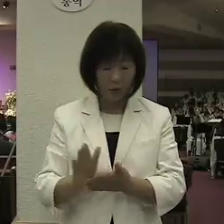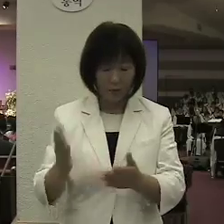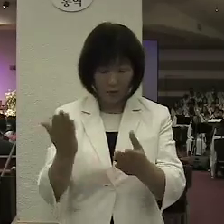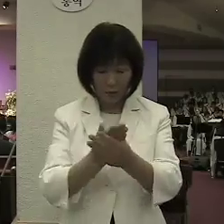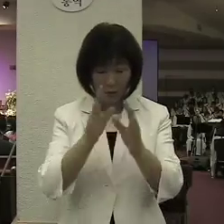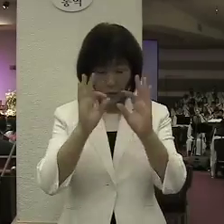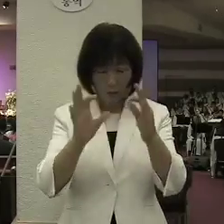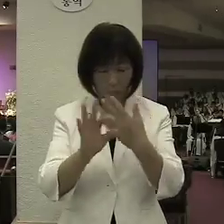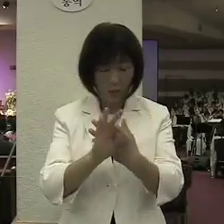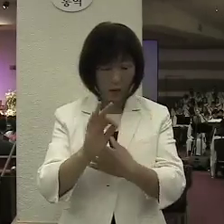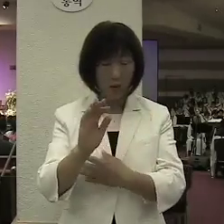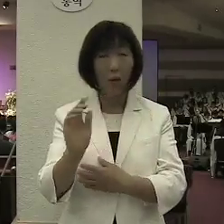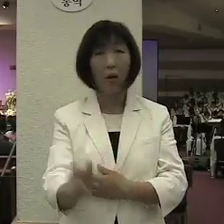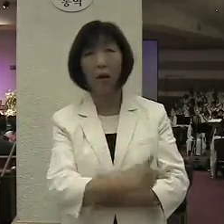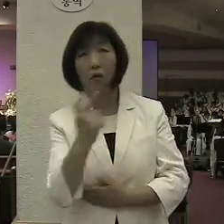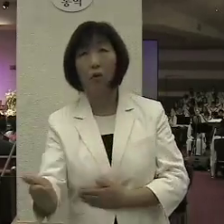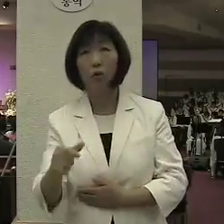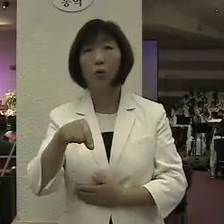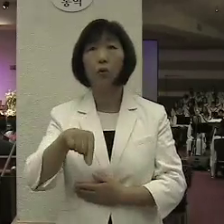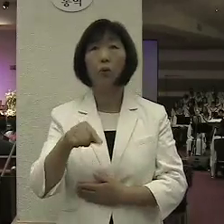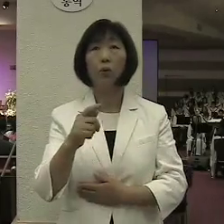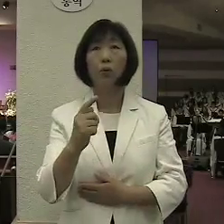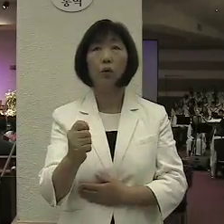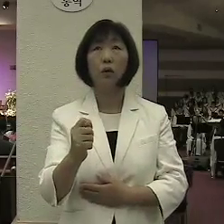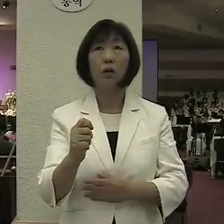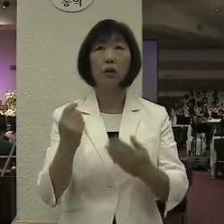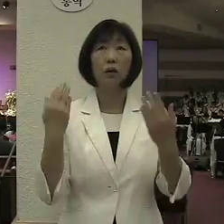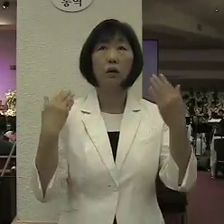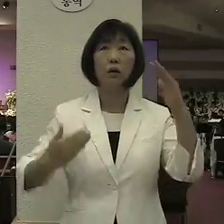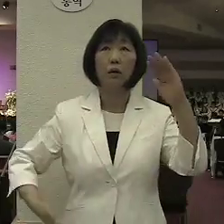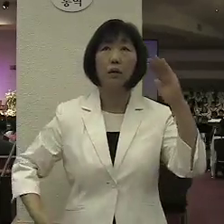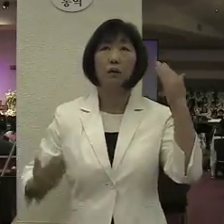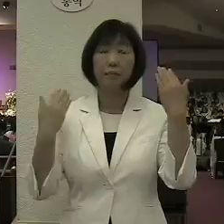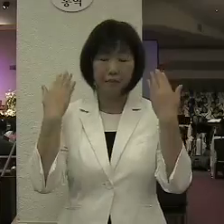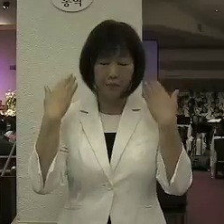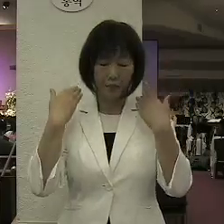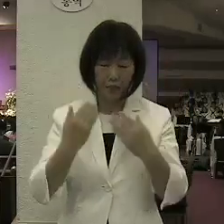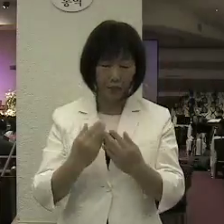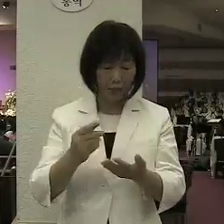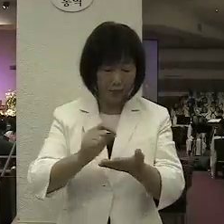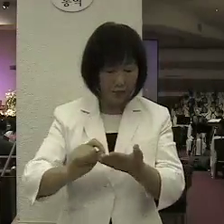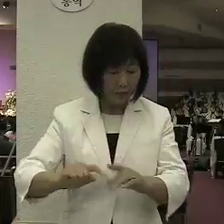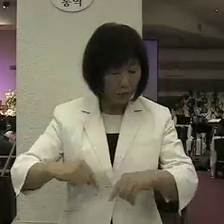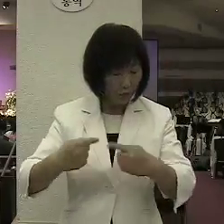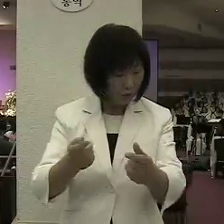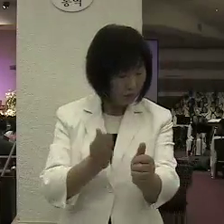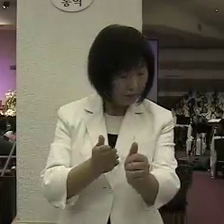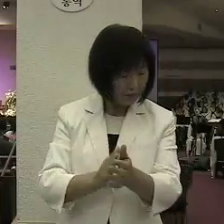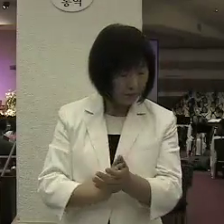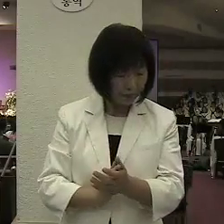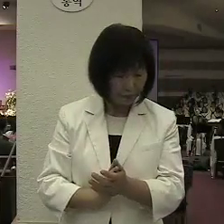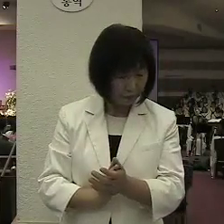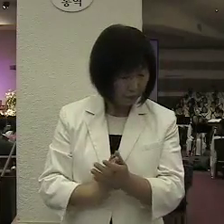보시면 일일 큐티 훈련학교 안내지가 있습니다. 이거 보시고 신청해 주시고 또 오늘 주간에